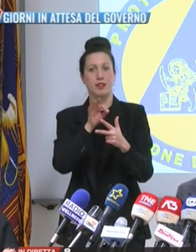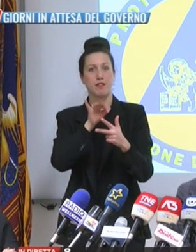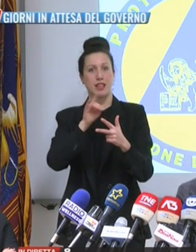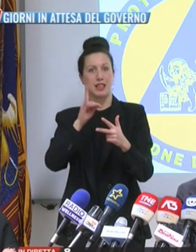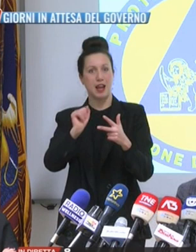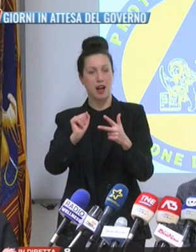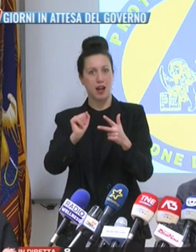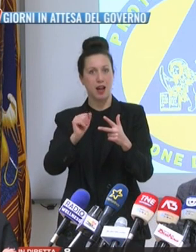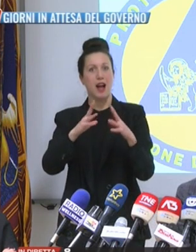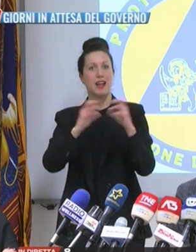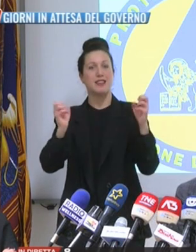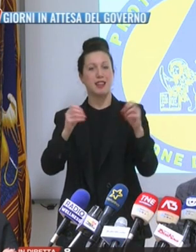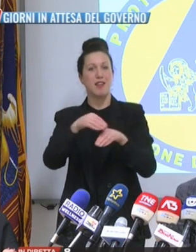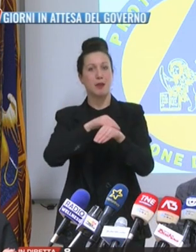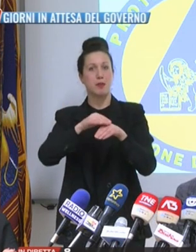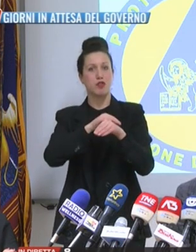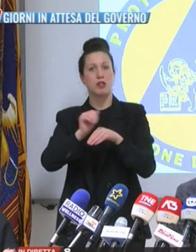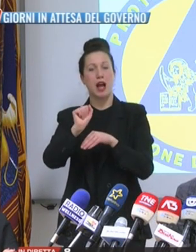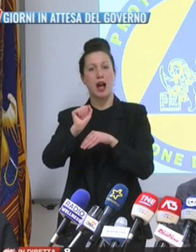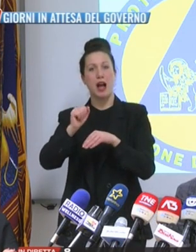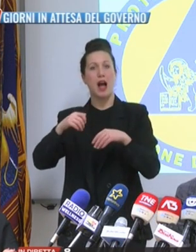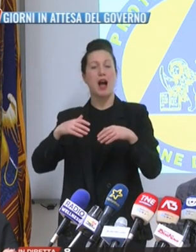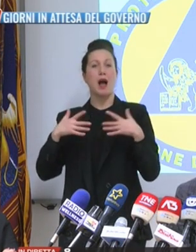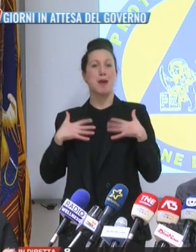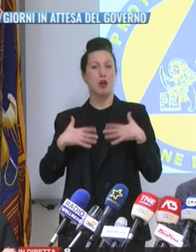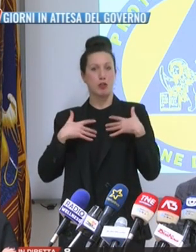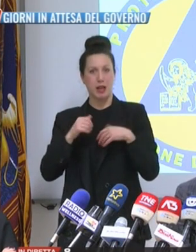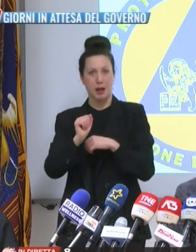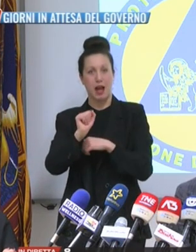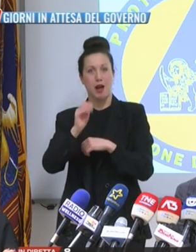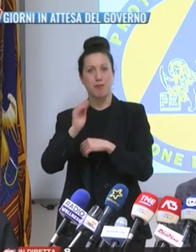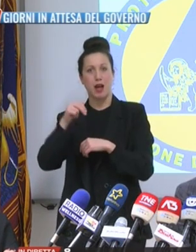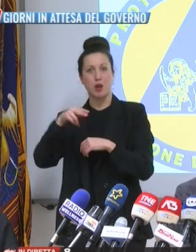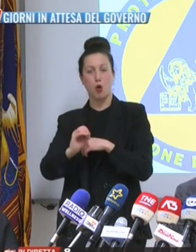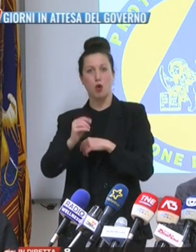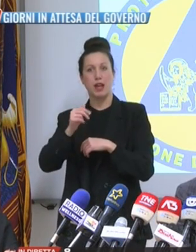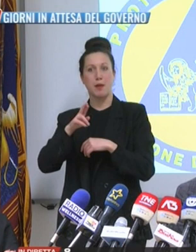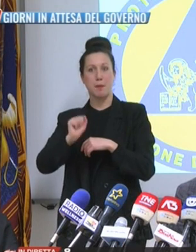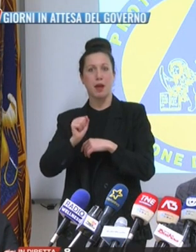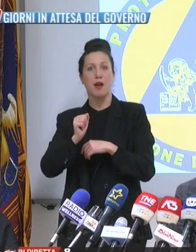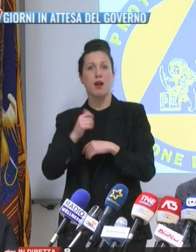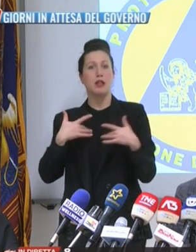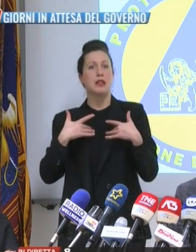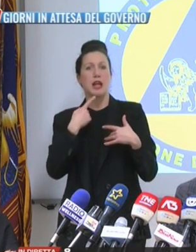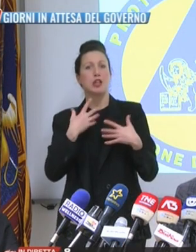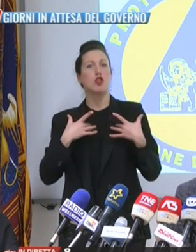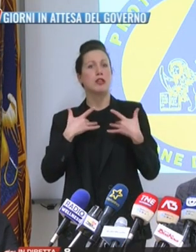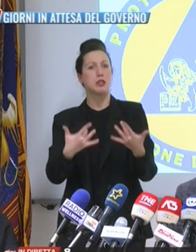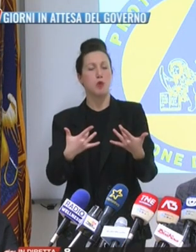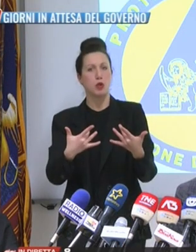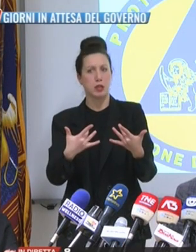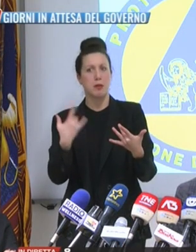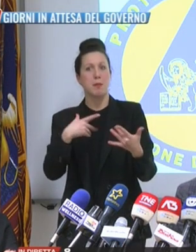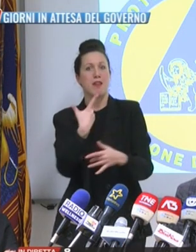l'azienda farmaceutica di Abbano Terme ha dato nuovamente la sua disponibilità per la produzione del vaccino. Magari. Potrebbe aiutarci nella sfida al